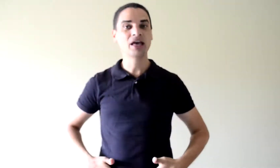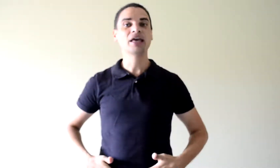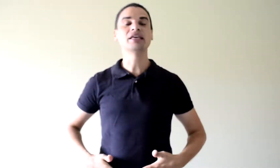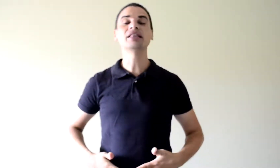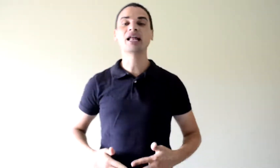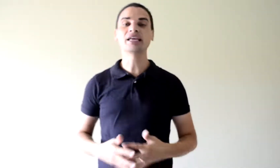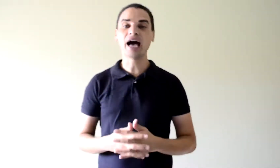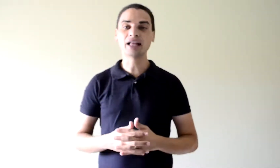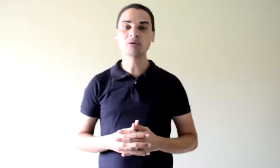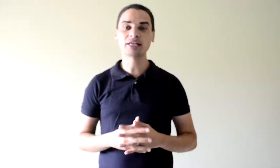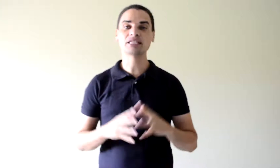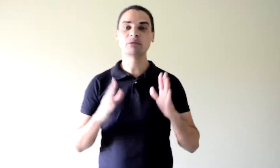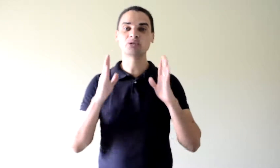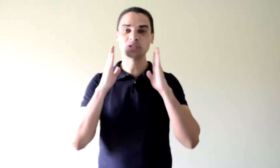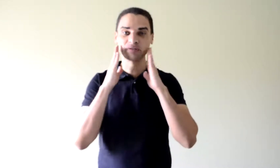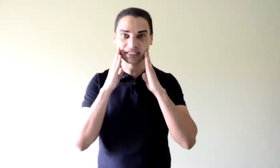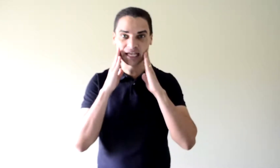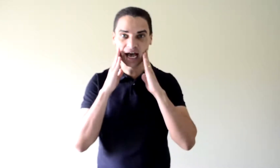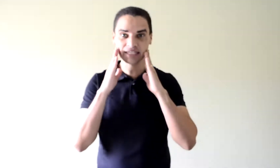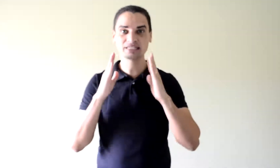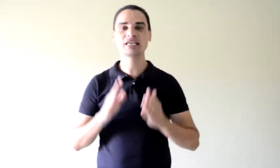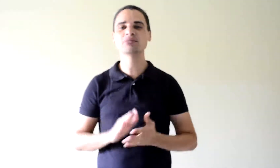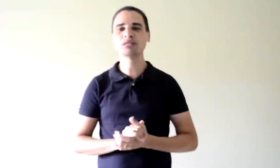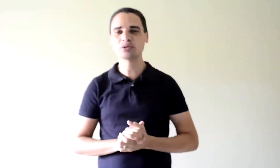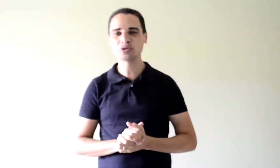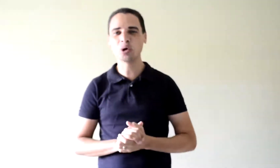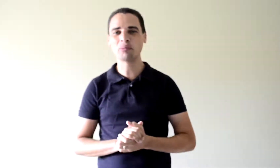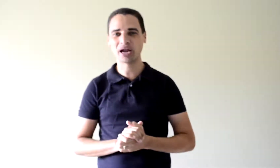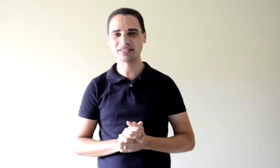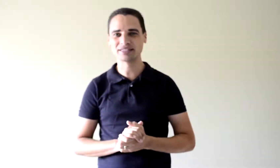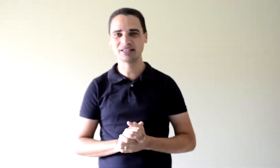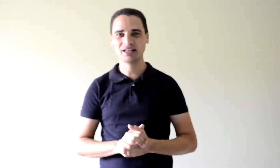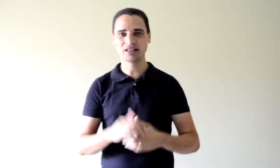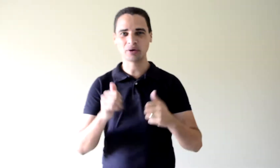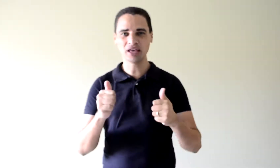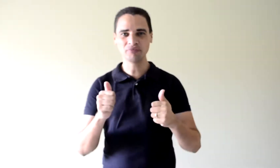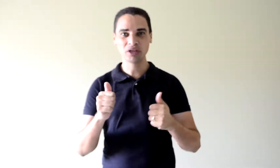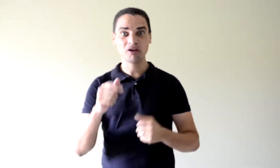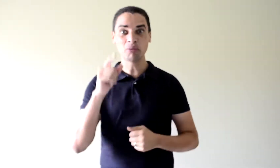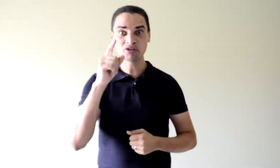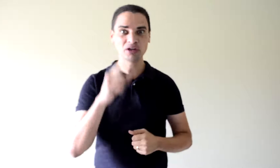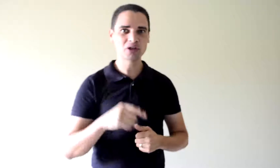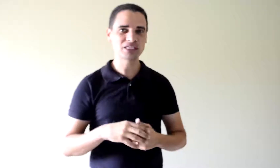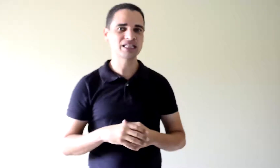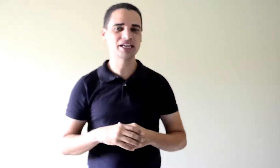e que está ligado às expressões faciais e expressões corporais, tá ok? Vamos ver o nosso slide